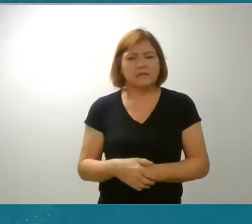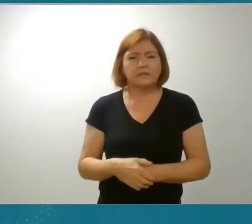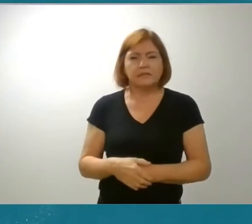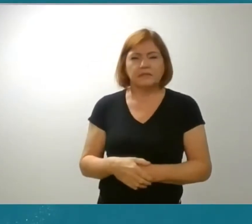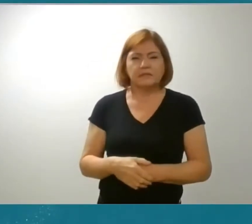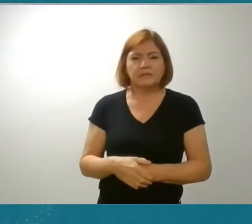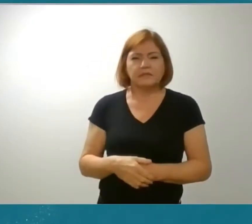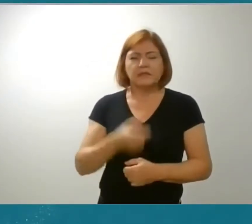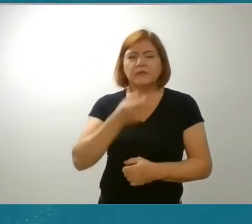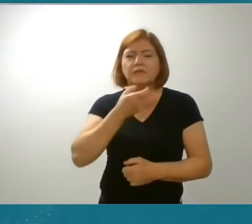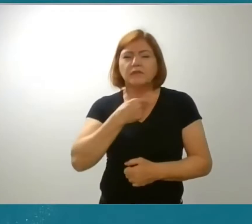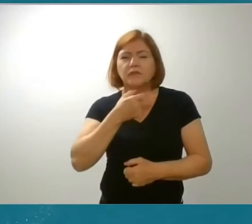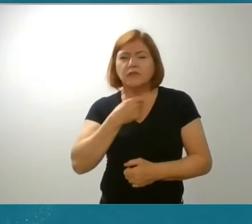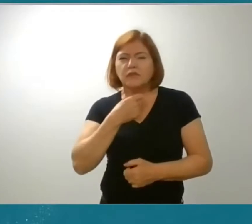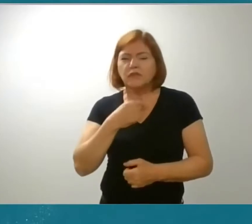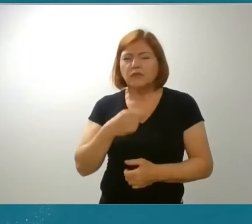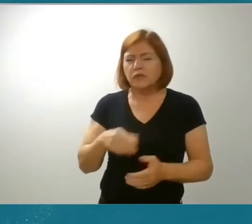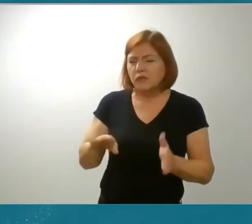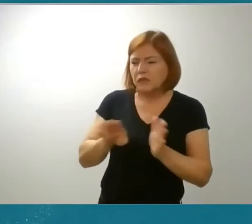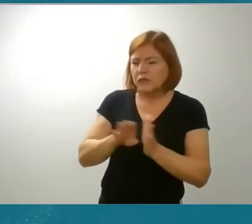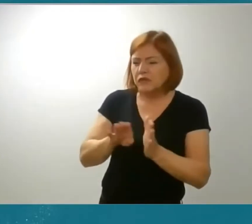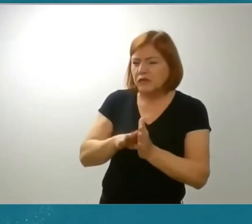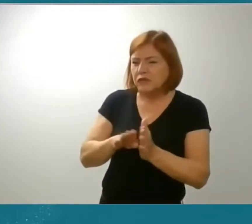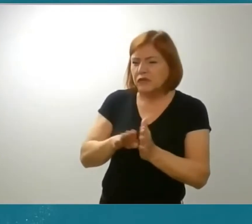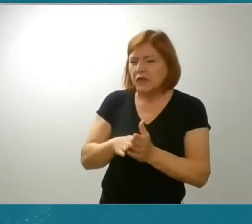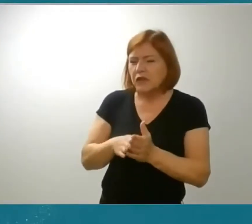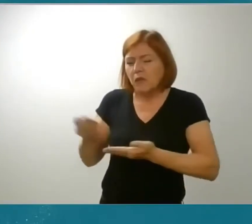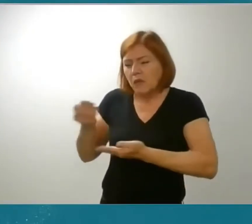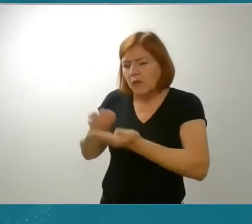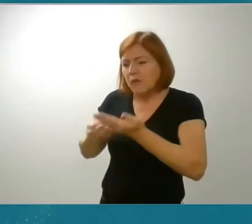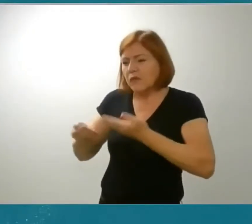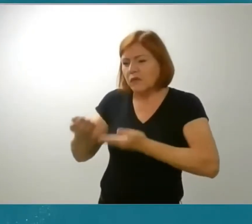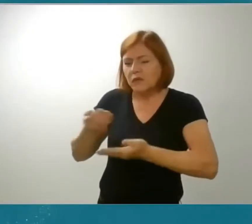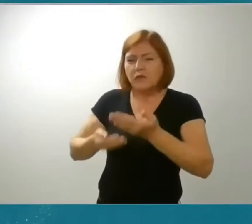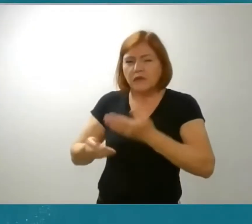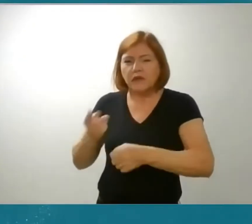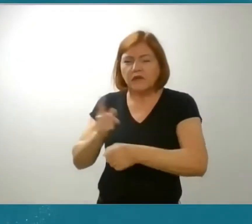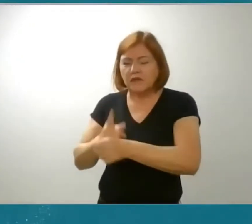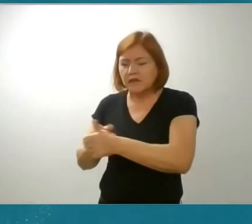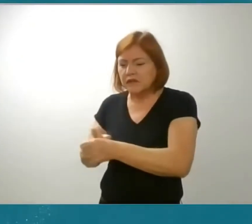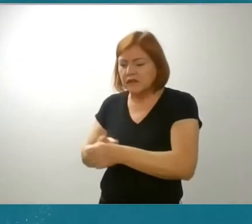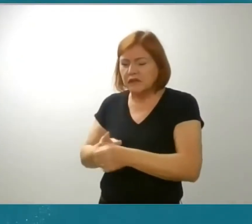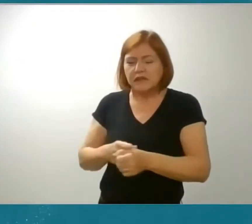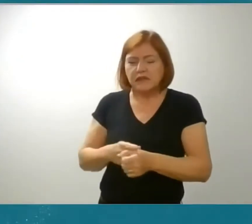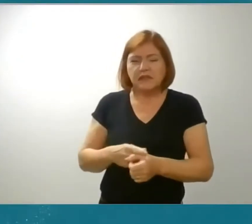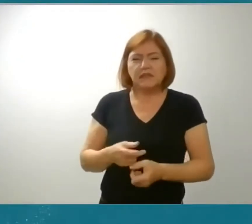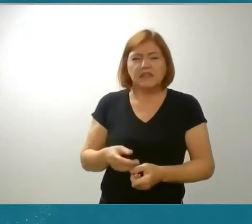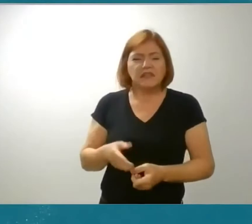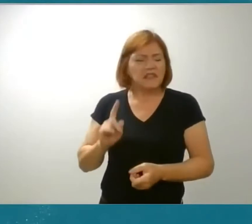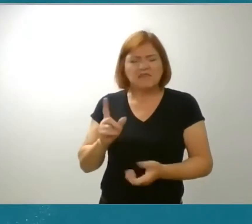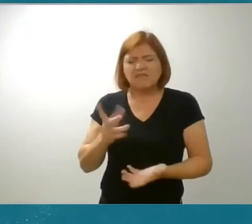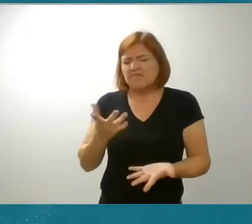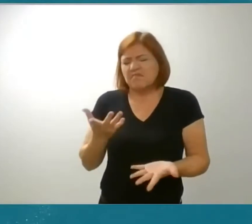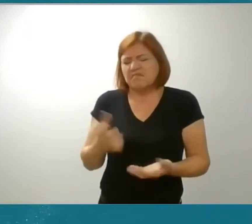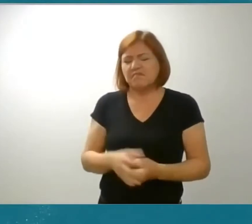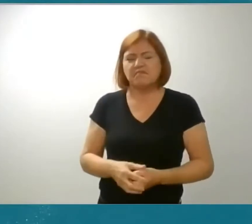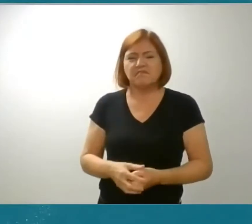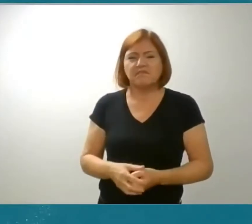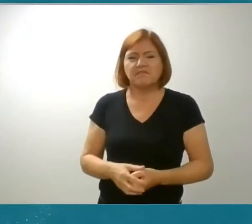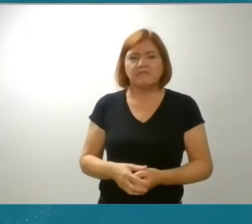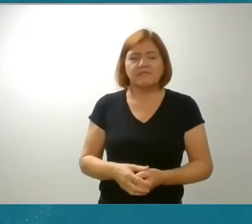domar, né, que é Bemote e Leviatã. E esses 2 animais são muito sutis, começa de uma forma muito sutil, e